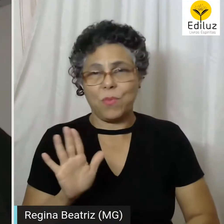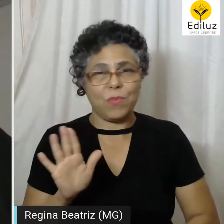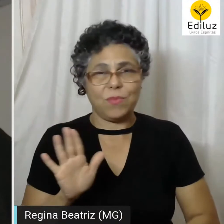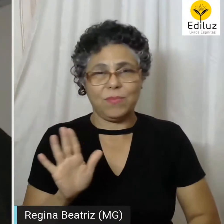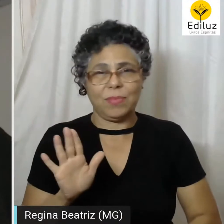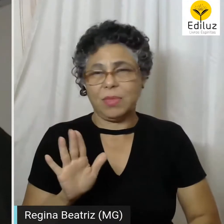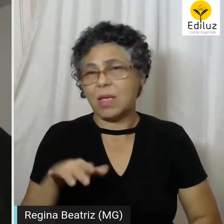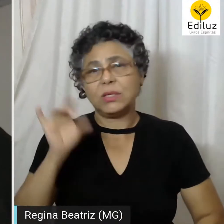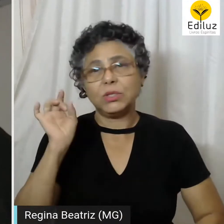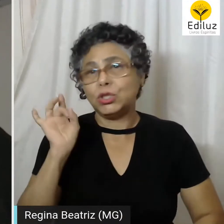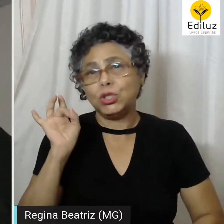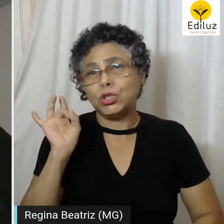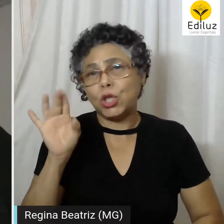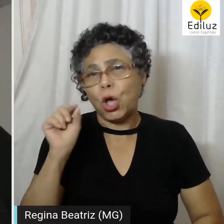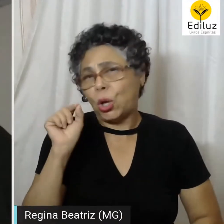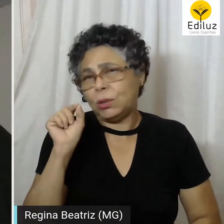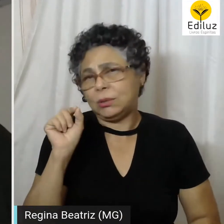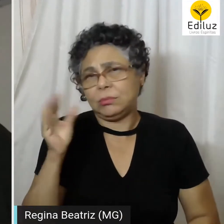meramente